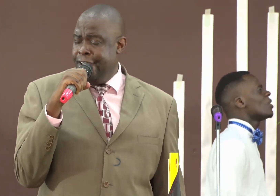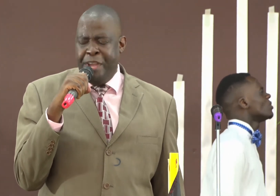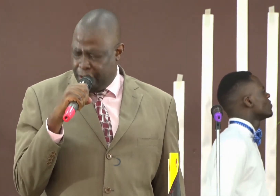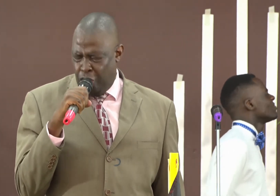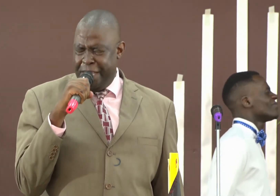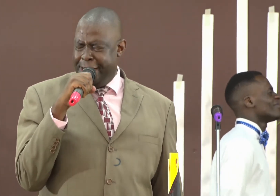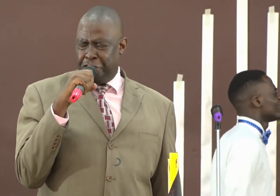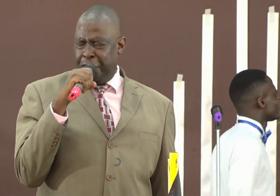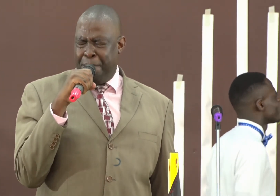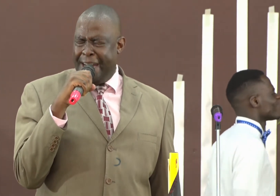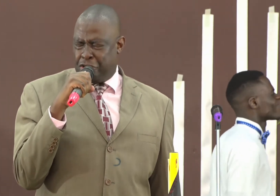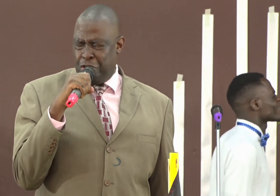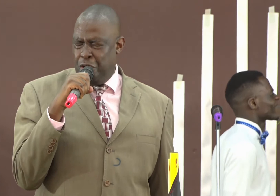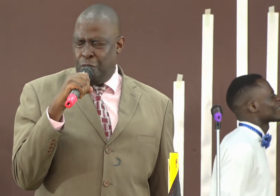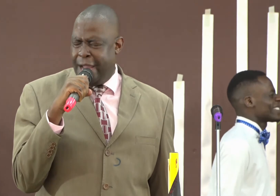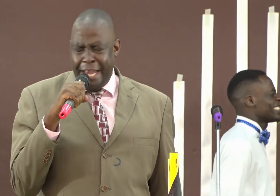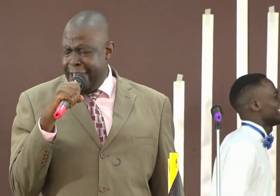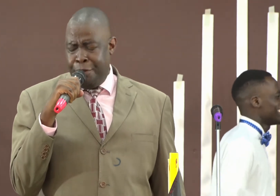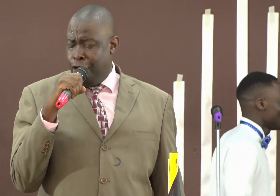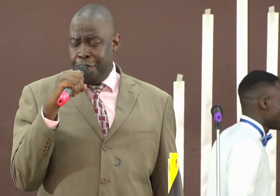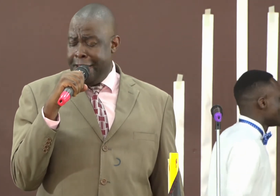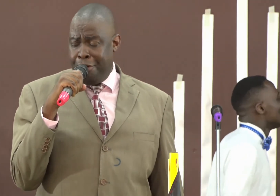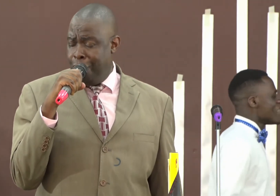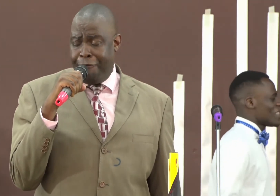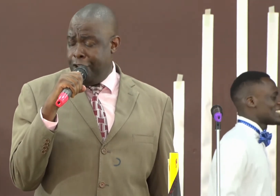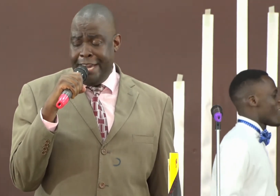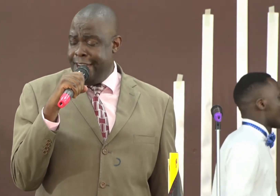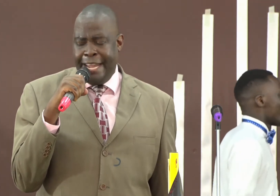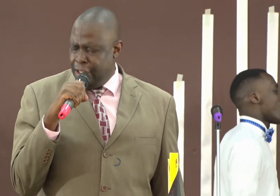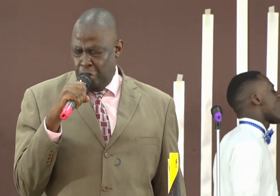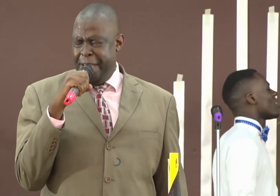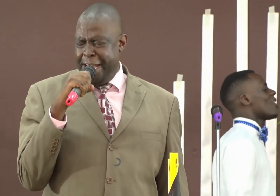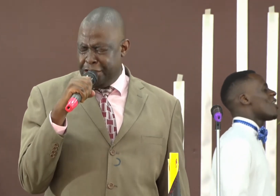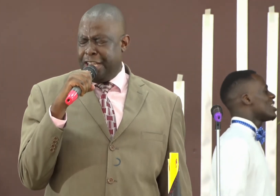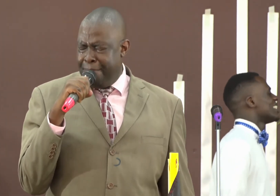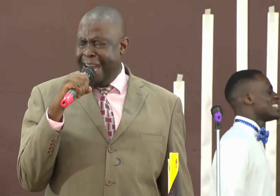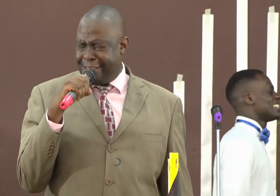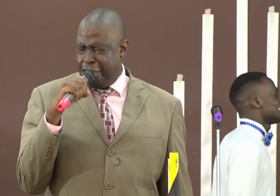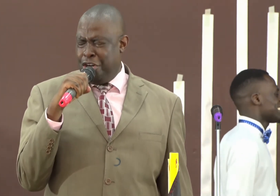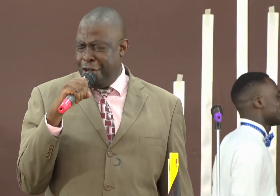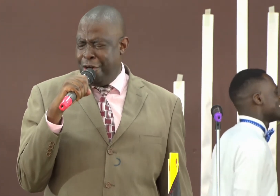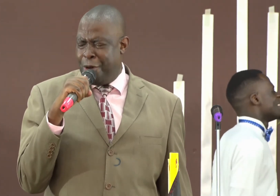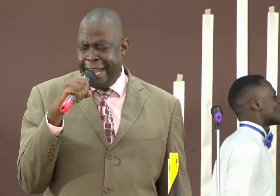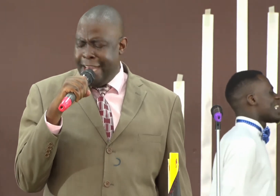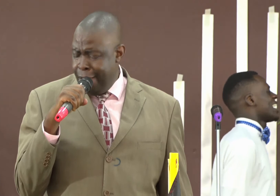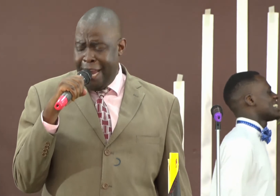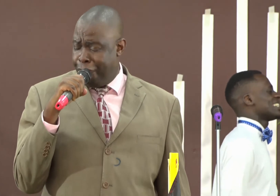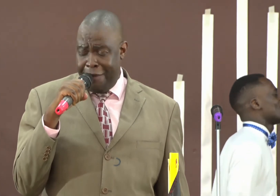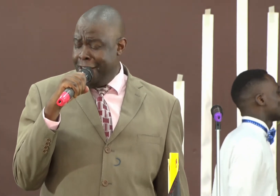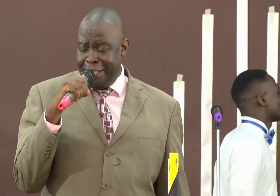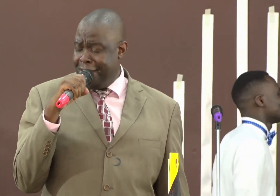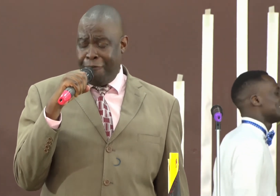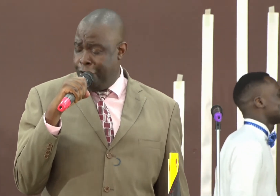wafe Tuvirese masoko Evie olugendo wafe Tuvirese masoko